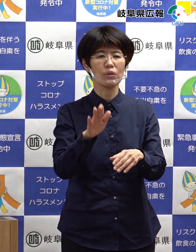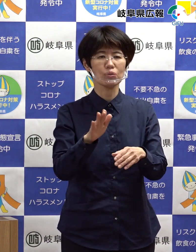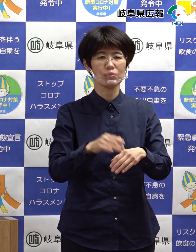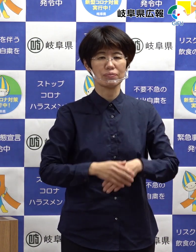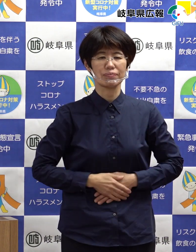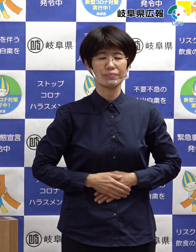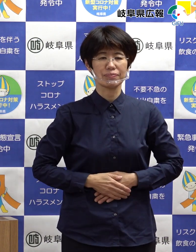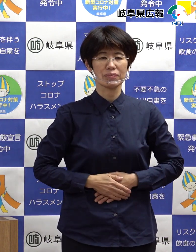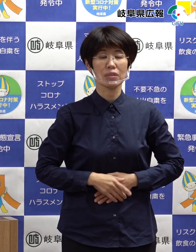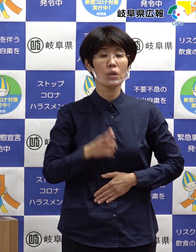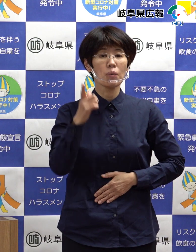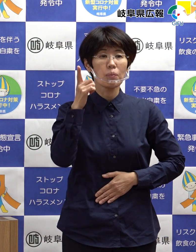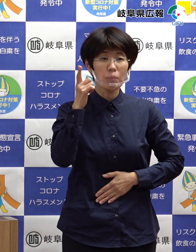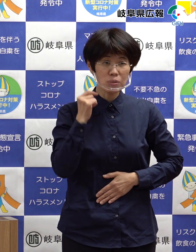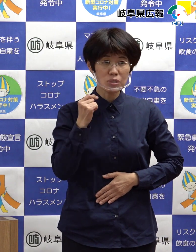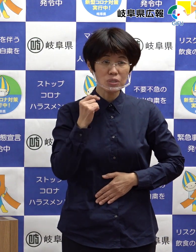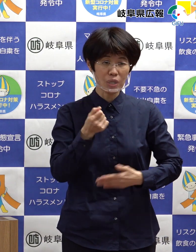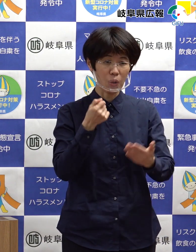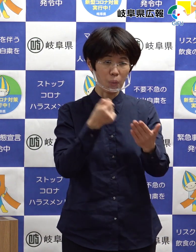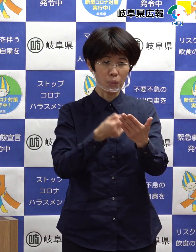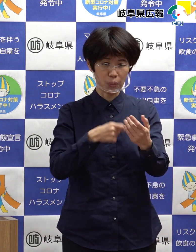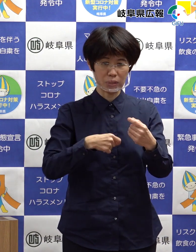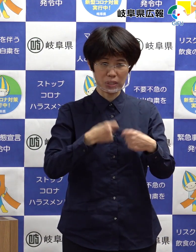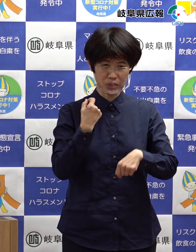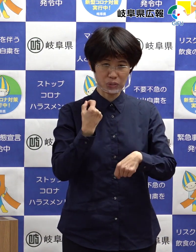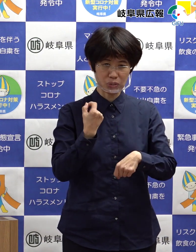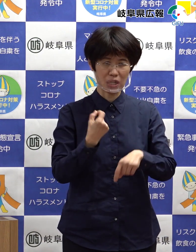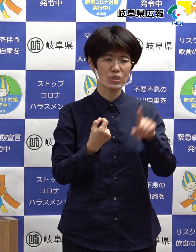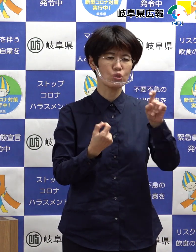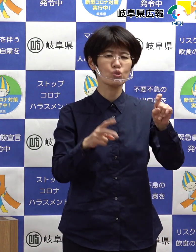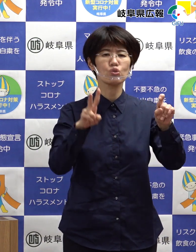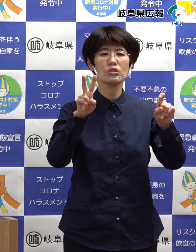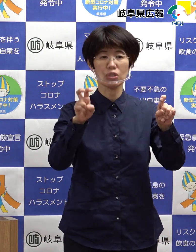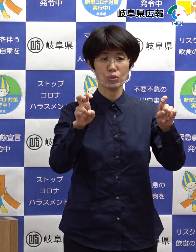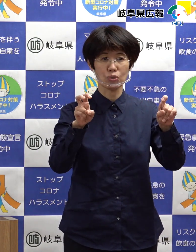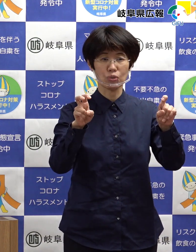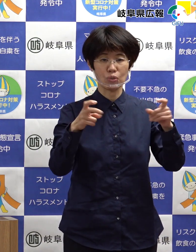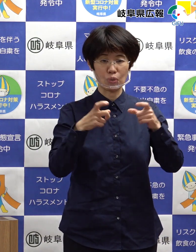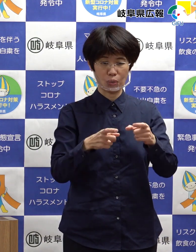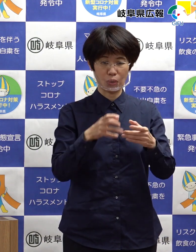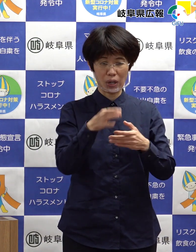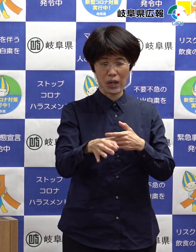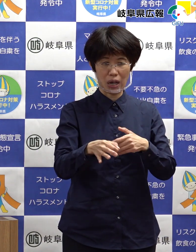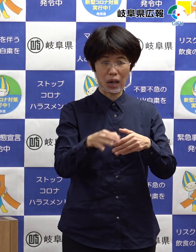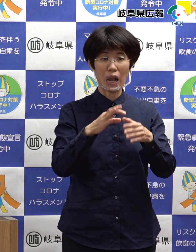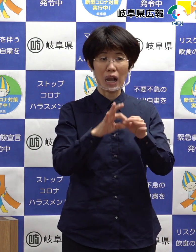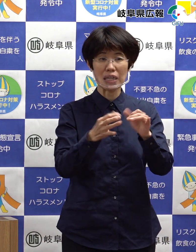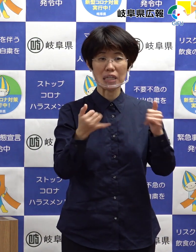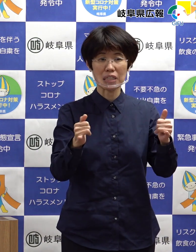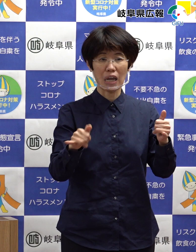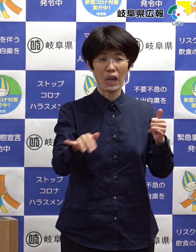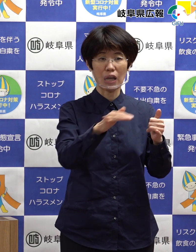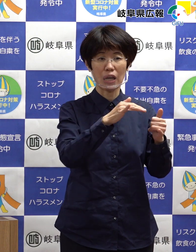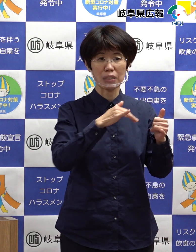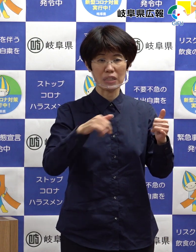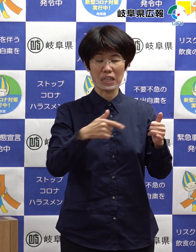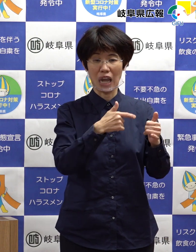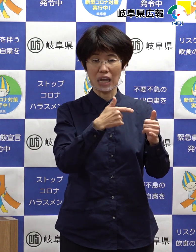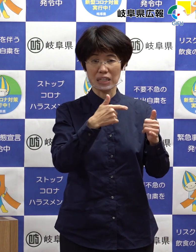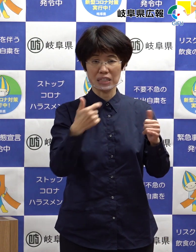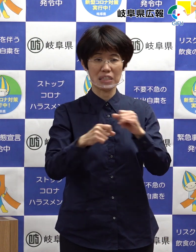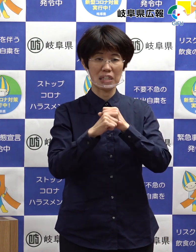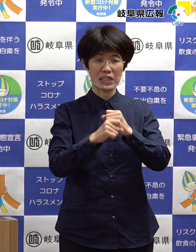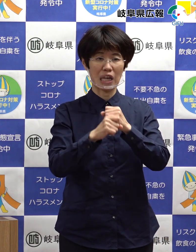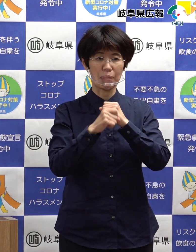となるとですね、もし仮にその報道が正しくて、10人から20人馬券購入に携わっていたとなると、かなり笠